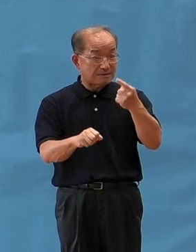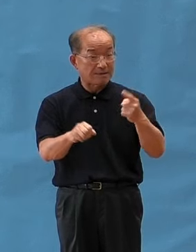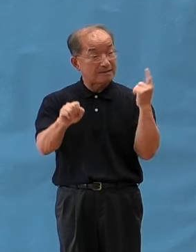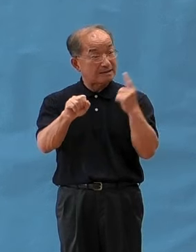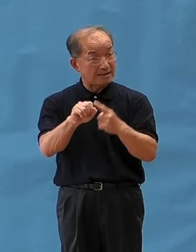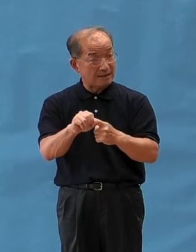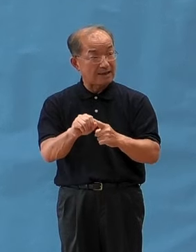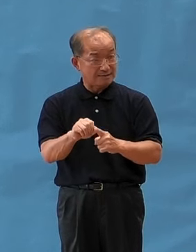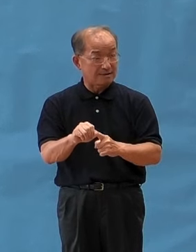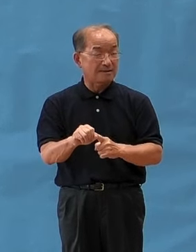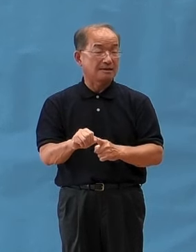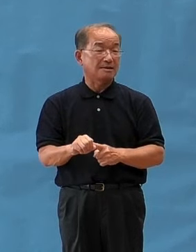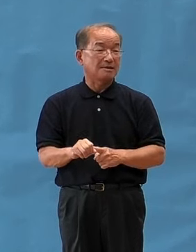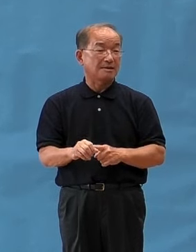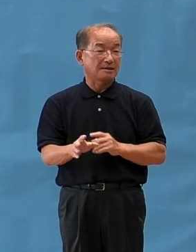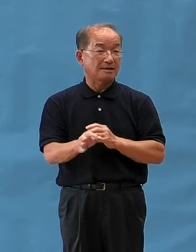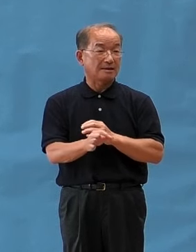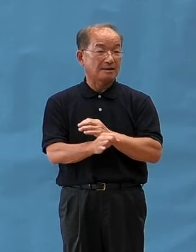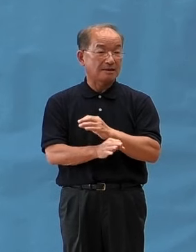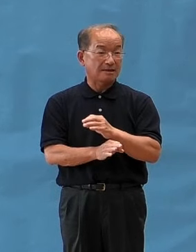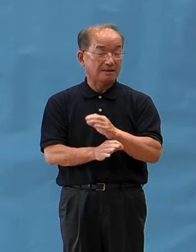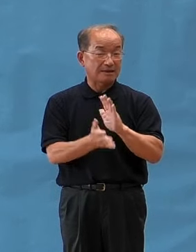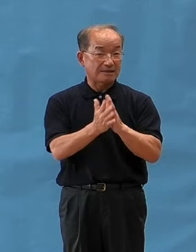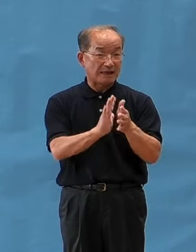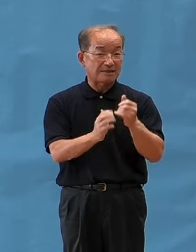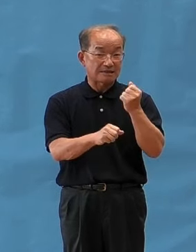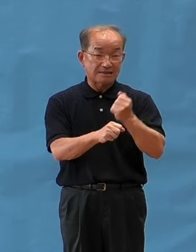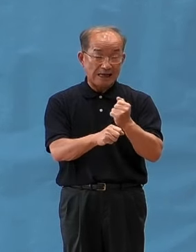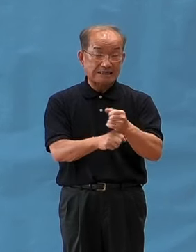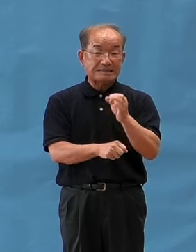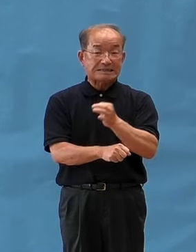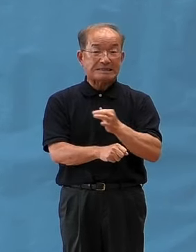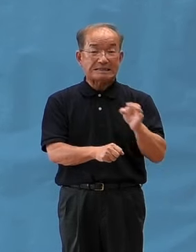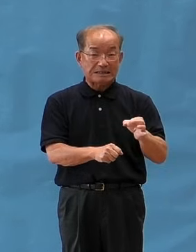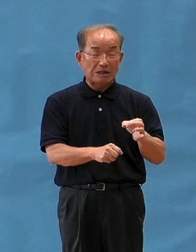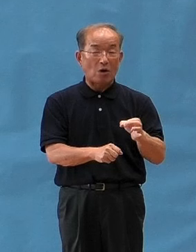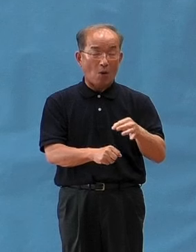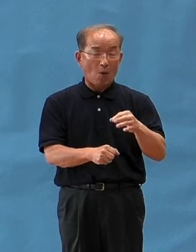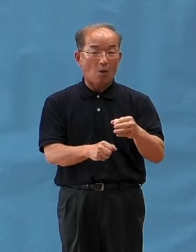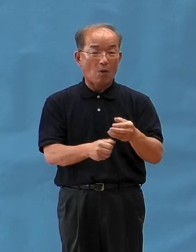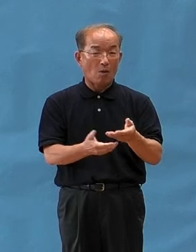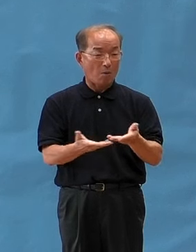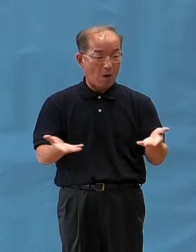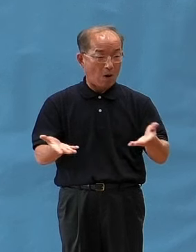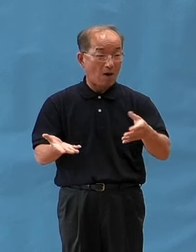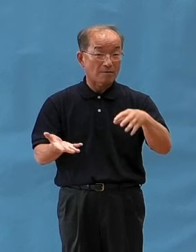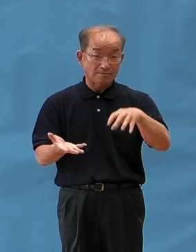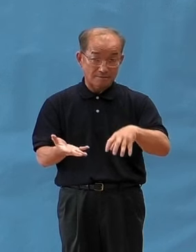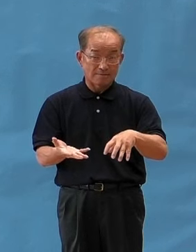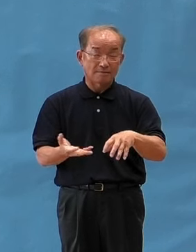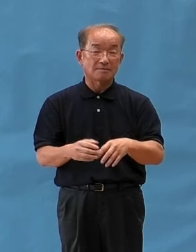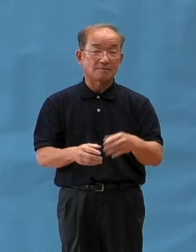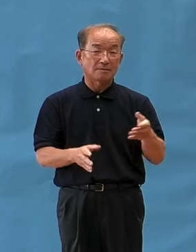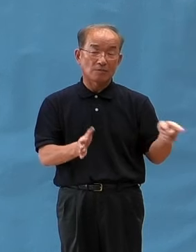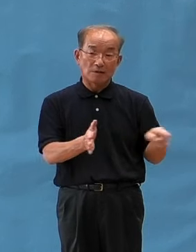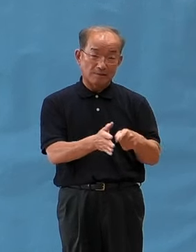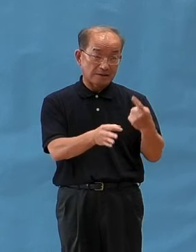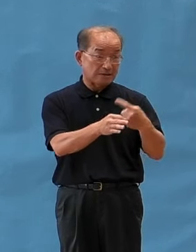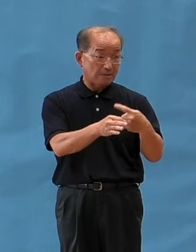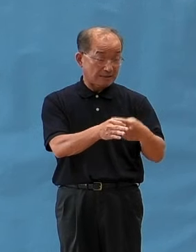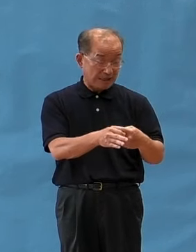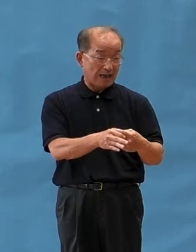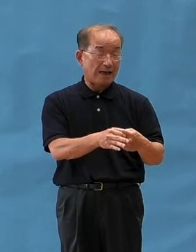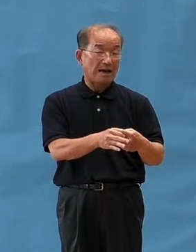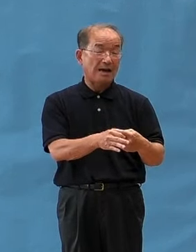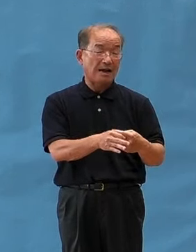その、県産品を売る場所を設けるのか、それとももういろんな方にこれまで一畑に行かなかった